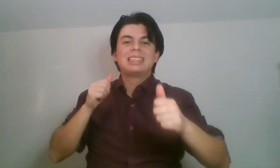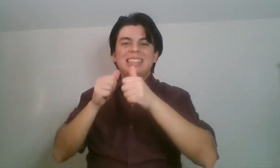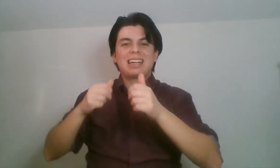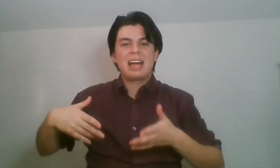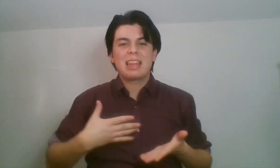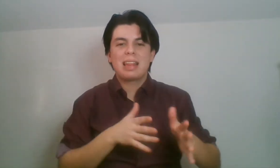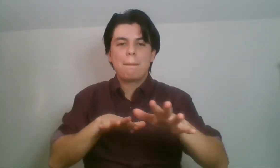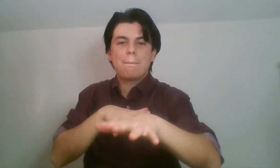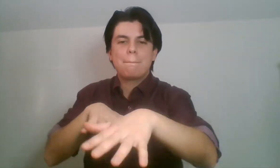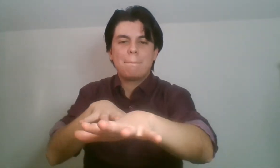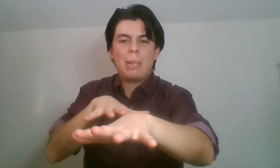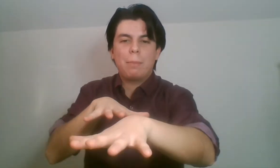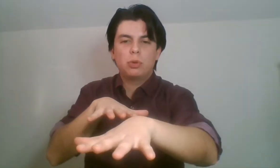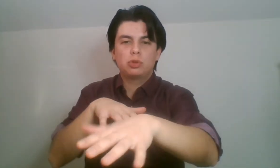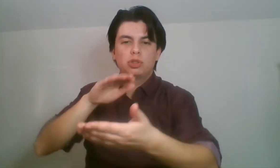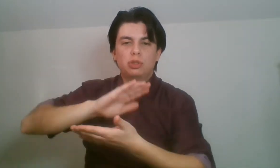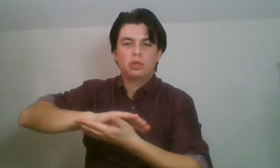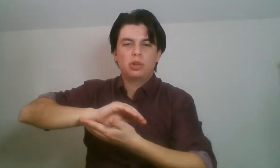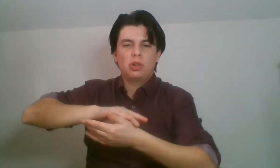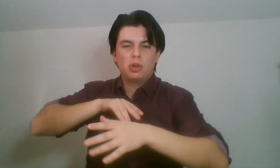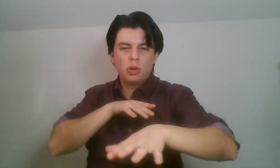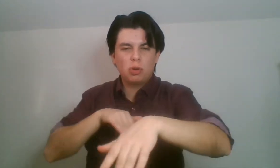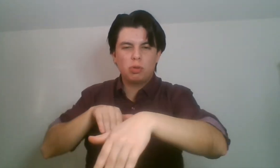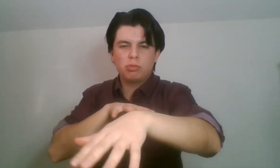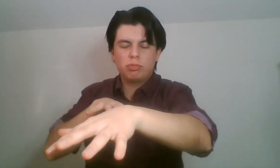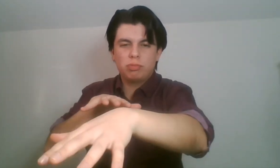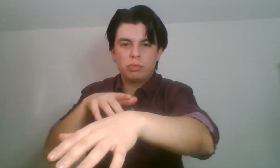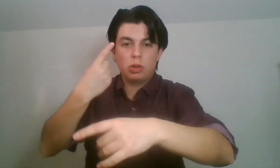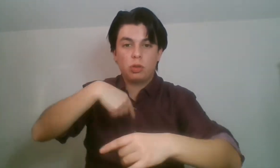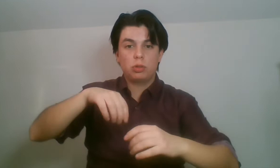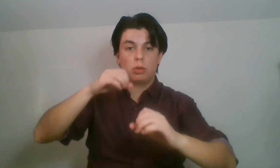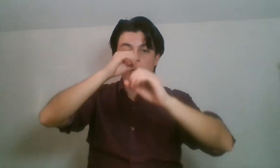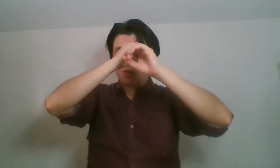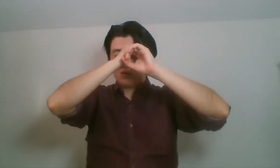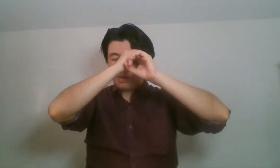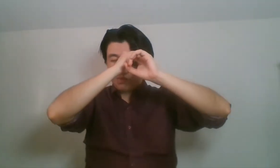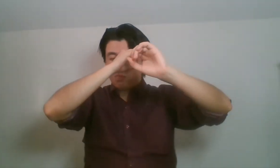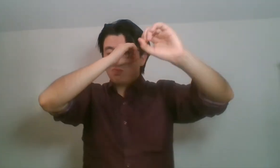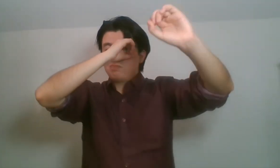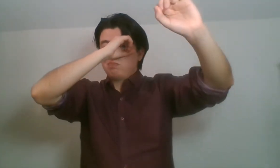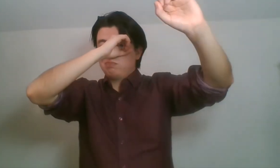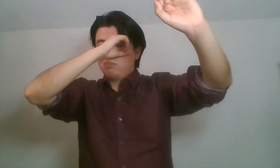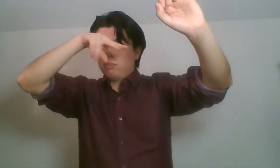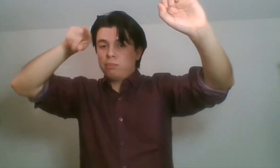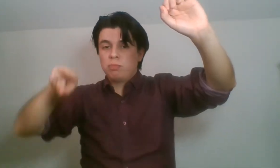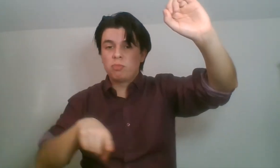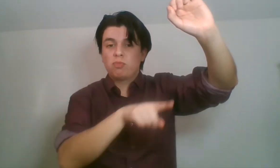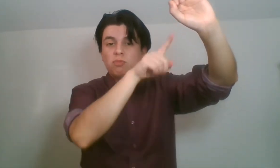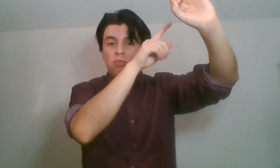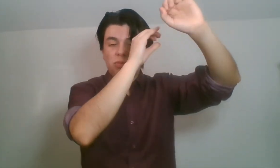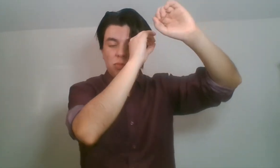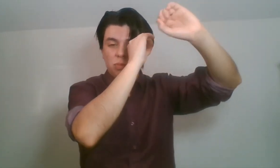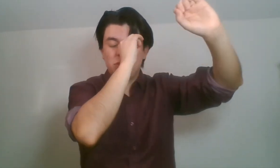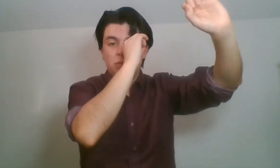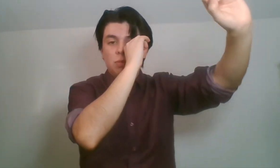tiene a estos otros personajes ahí cerca del río Mapocho, Parque Bicentenario, sí, donde están mirando por los catalejos, sí,